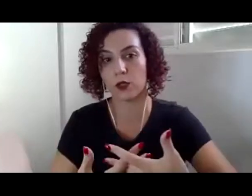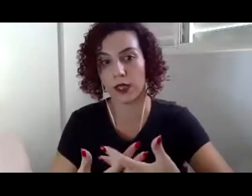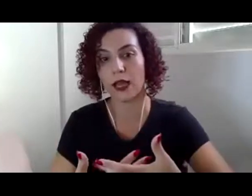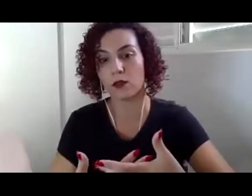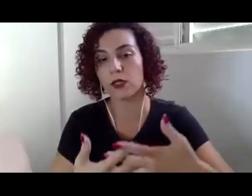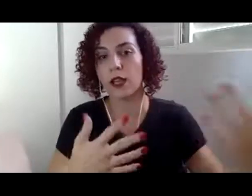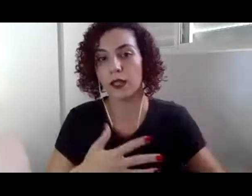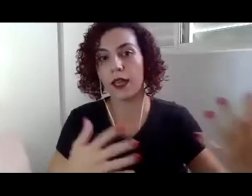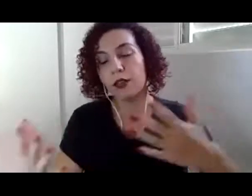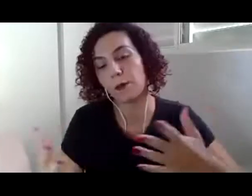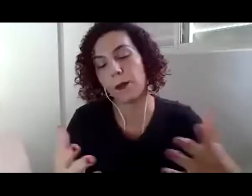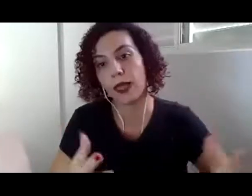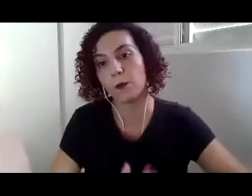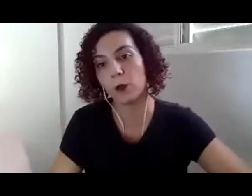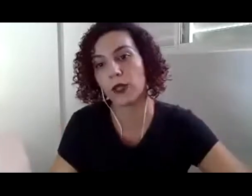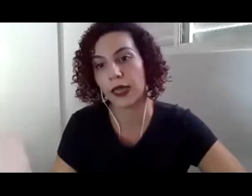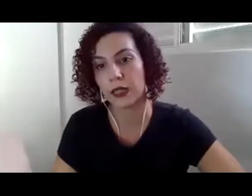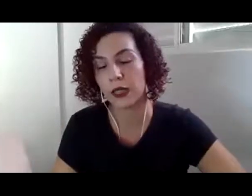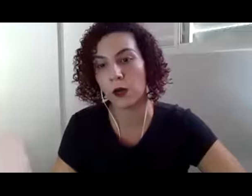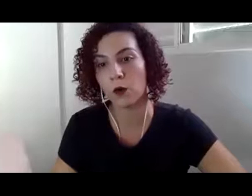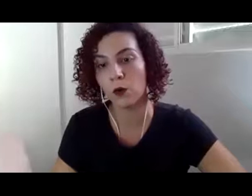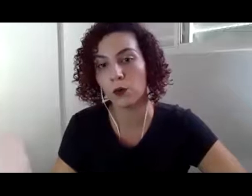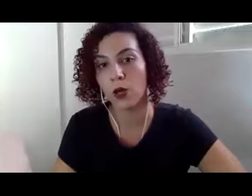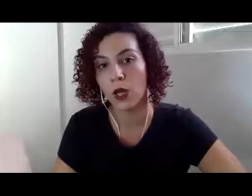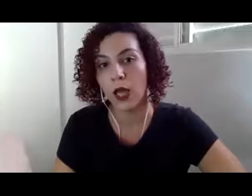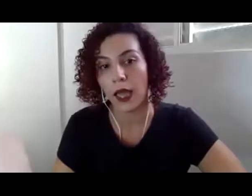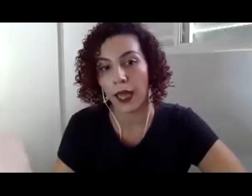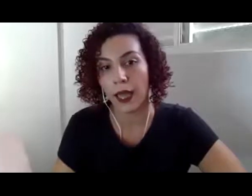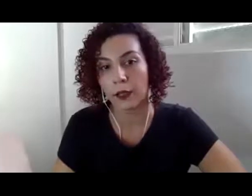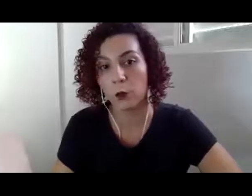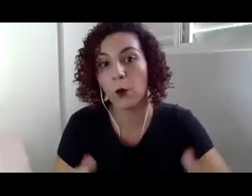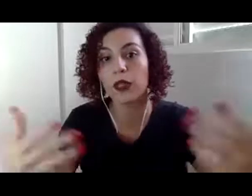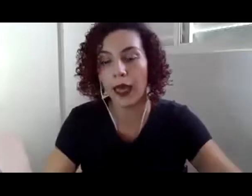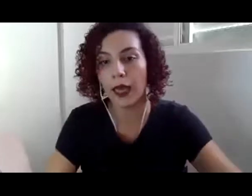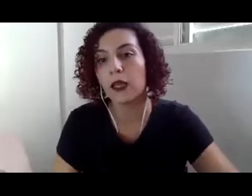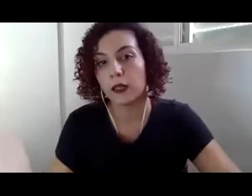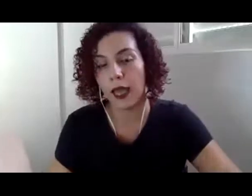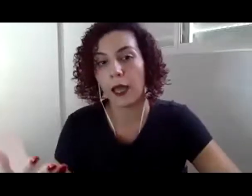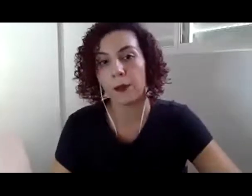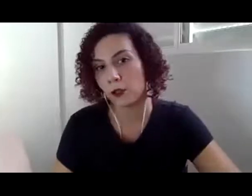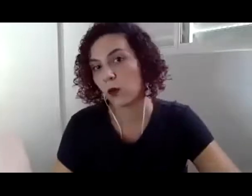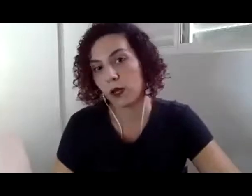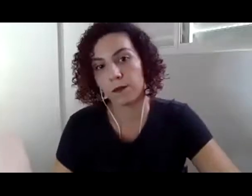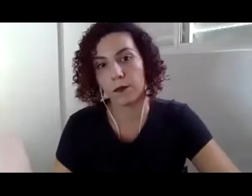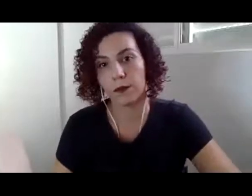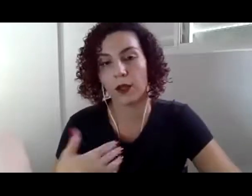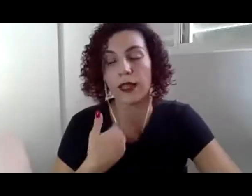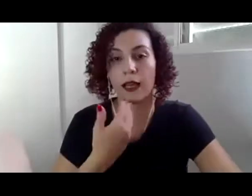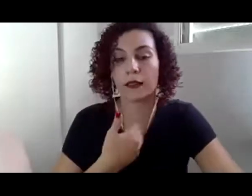estão associados, né? Vai depender muito da questão do porquê, né? A